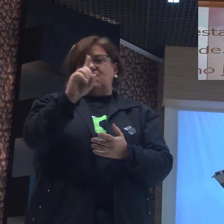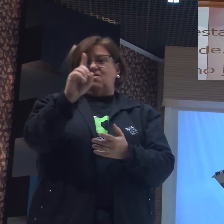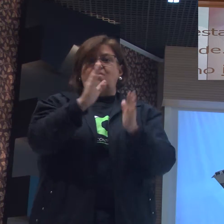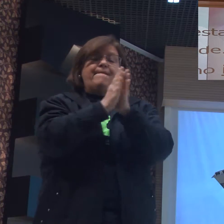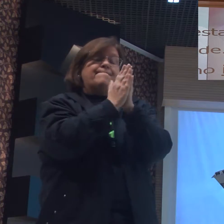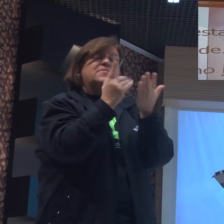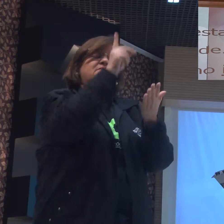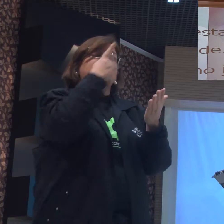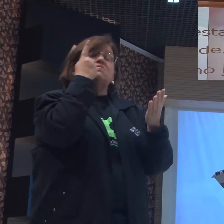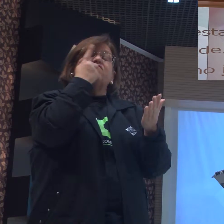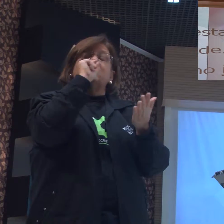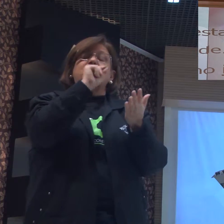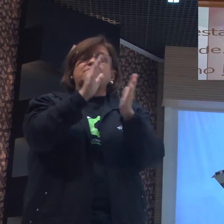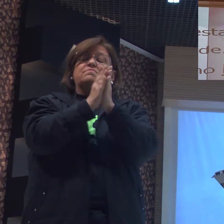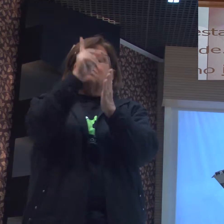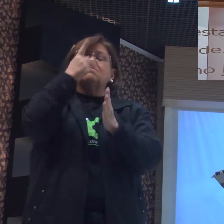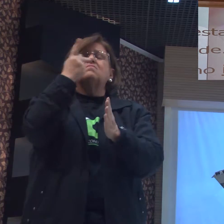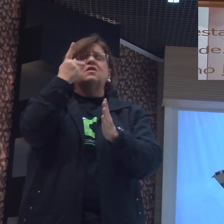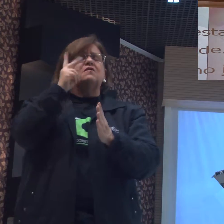A Bíblia diz que eles se